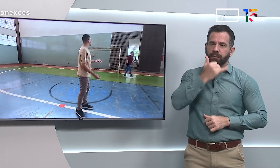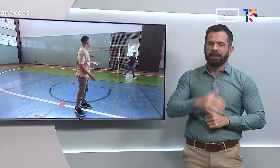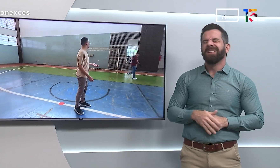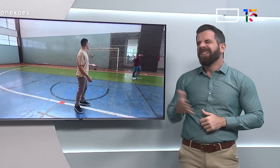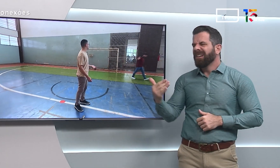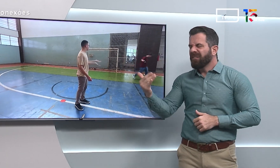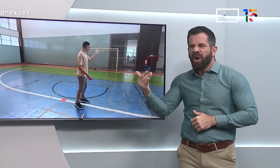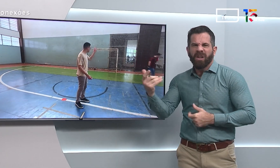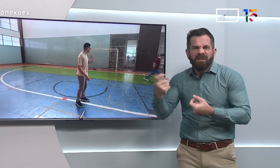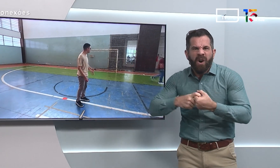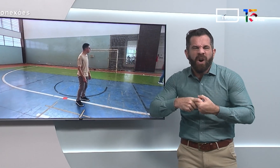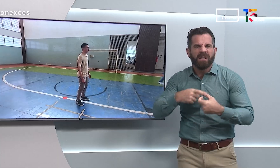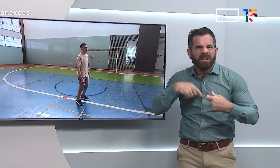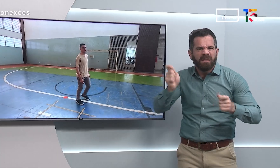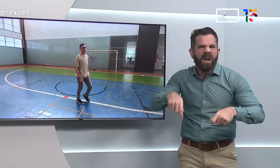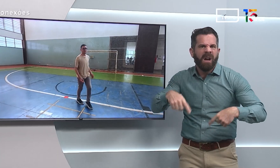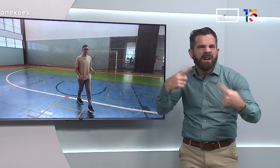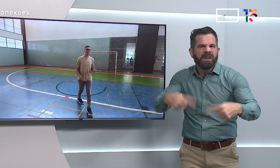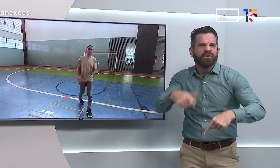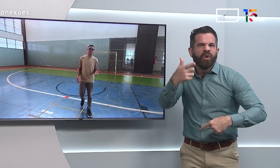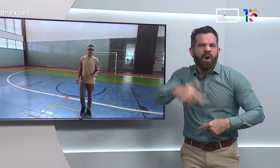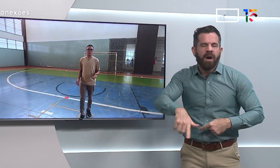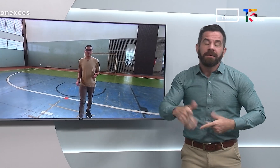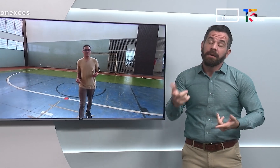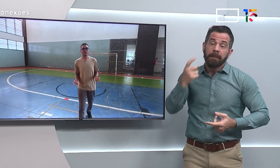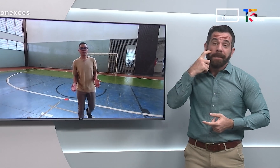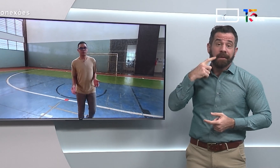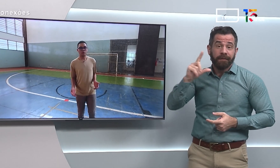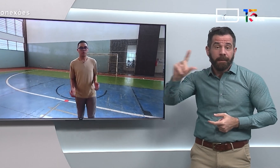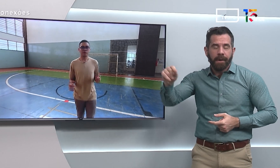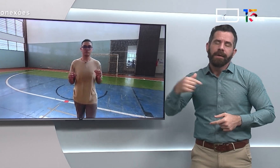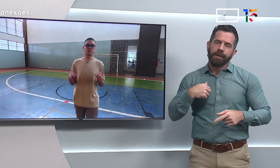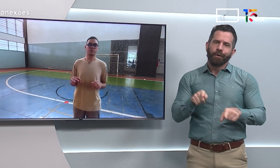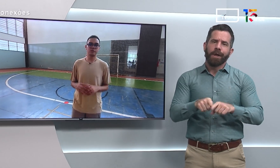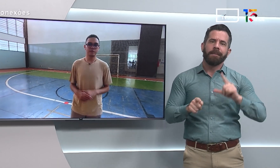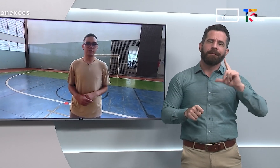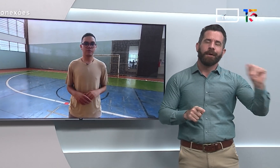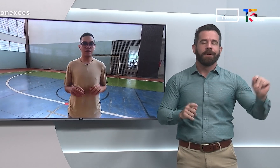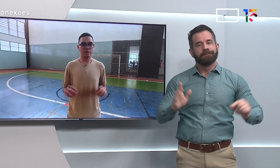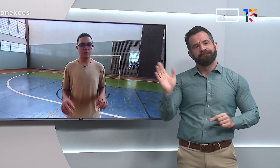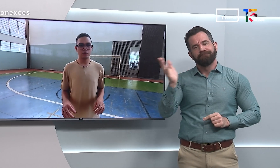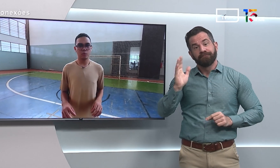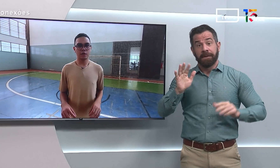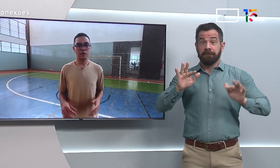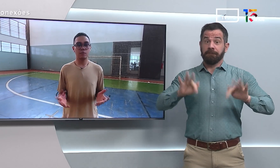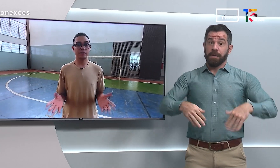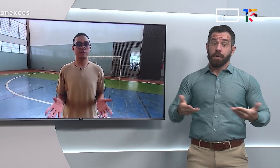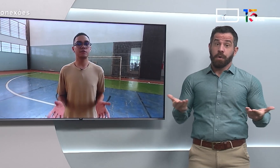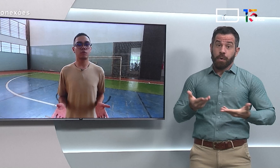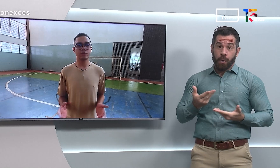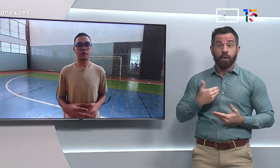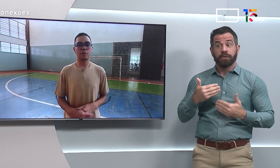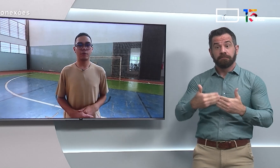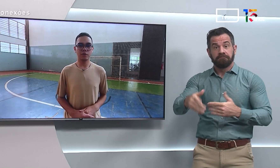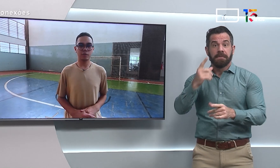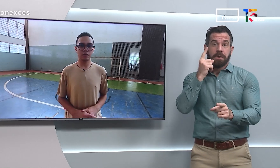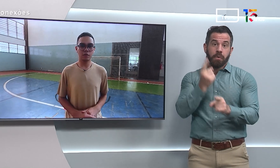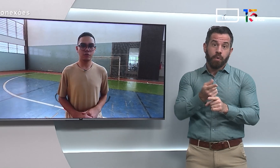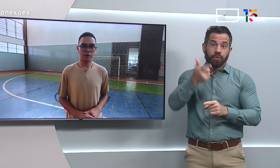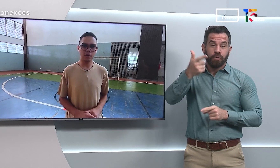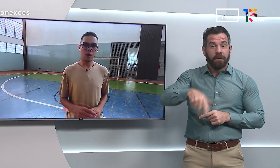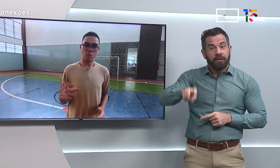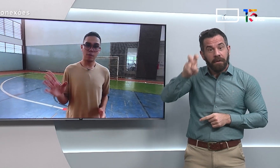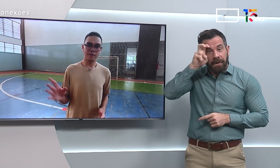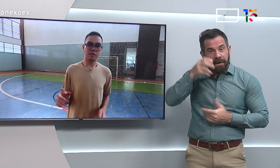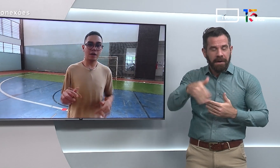vamos despedir. Não, despede aí. Já que o Matheus foi embora, eu também vou. O Conexões Esportivas vai ficando por aqui, mas a gente se encontra na próxima